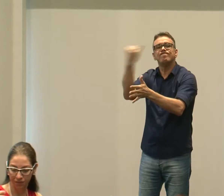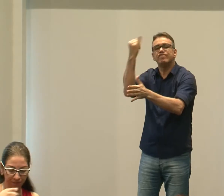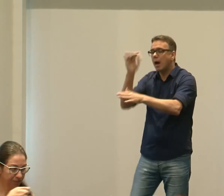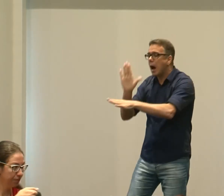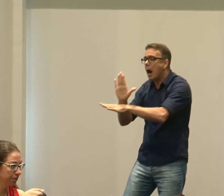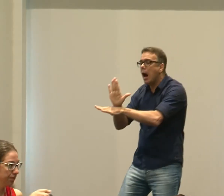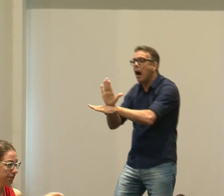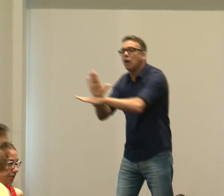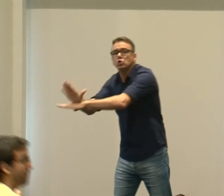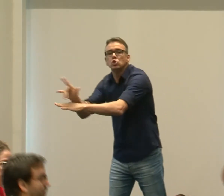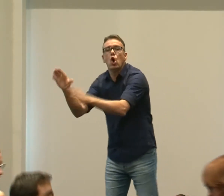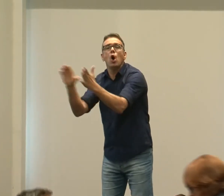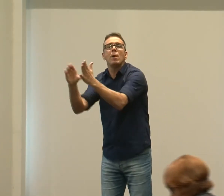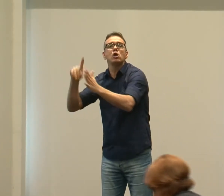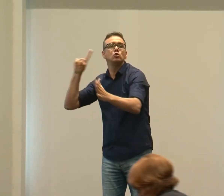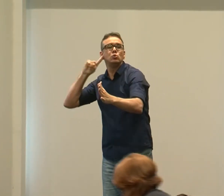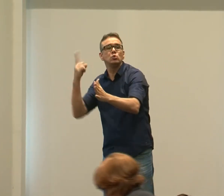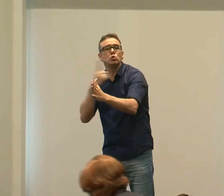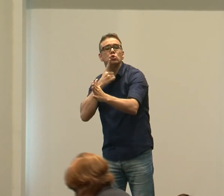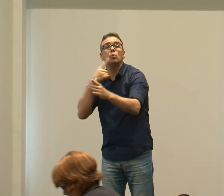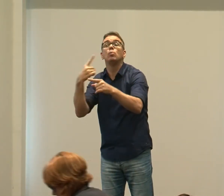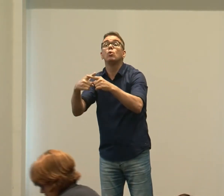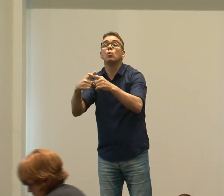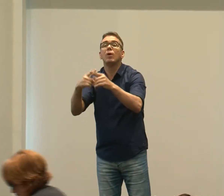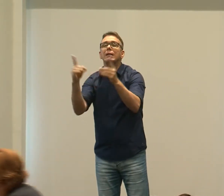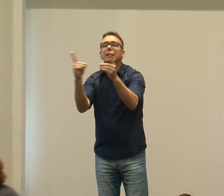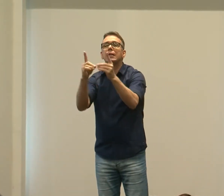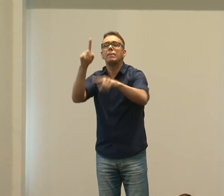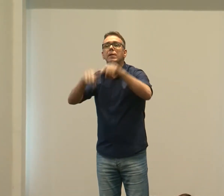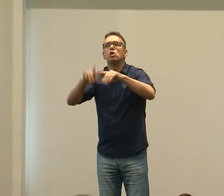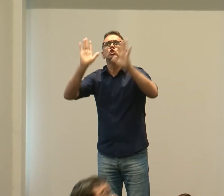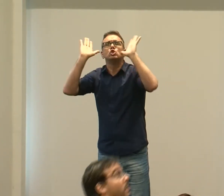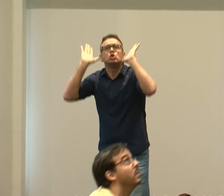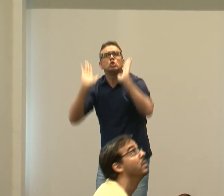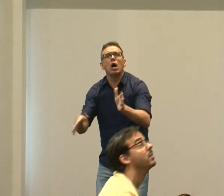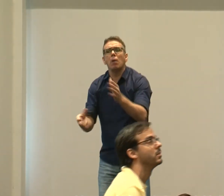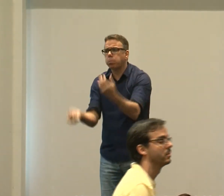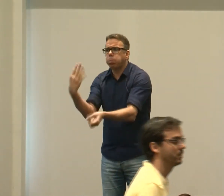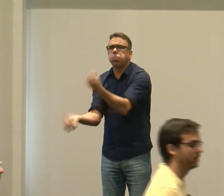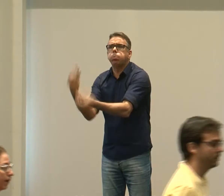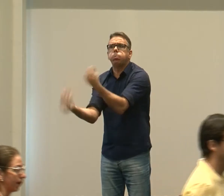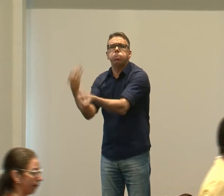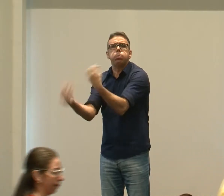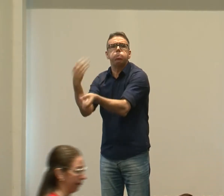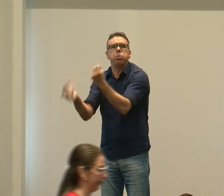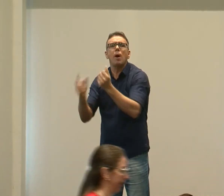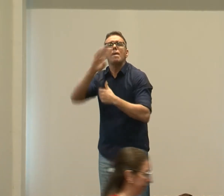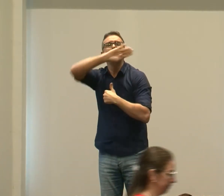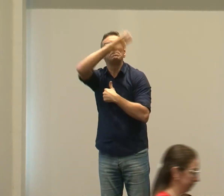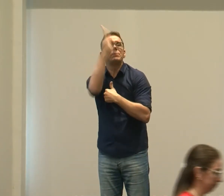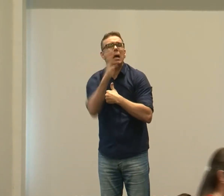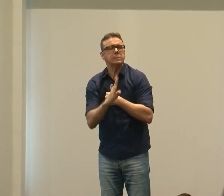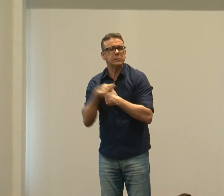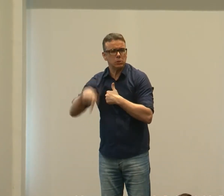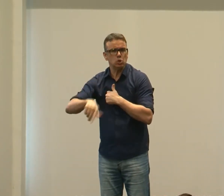Bom, a pesquisa é importante por quê? Porque há necessidade de criação de